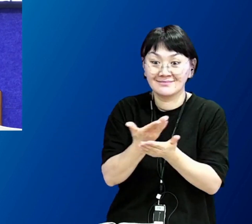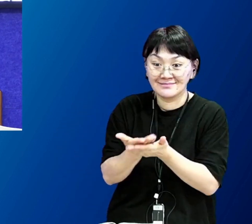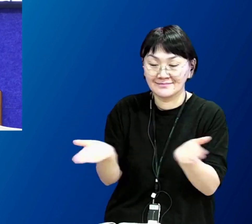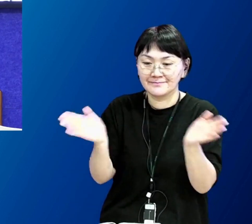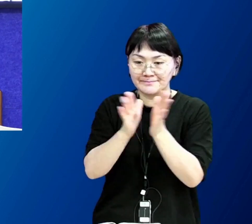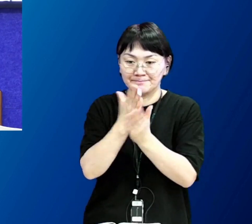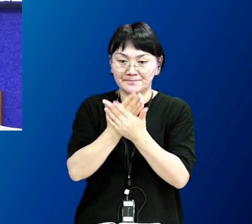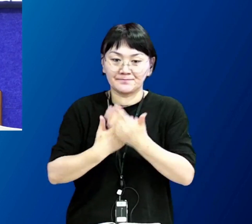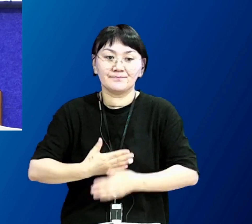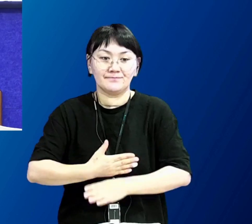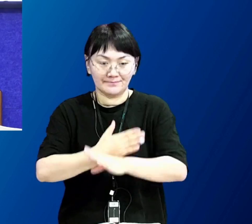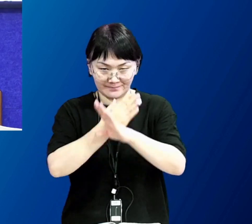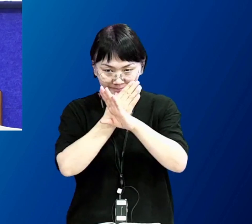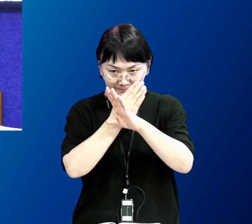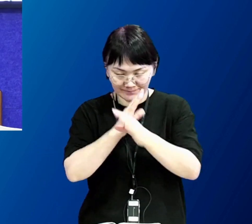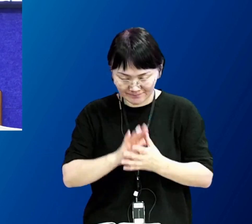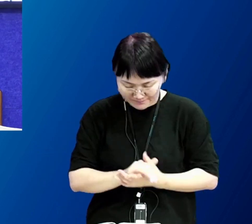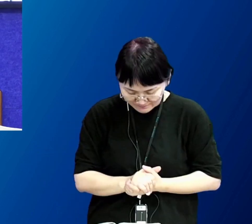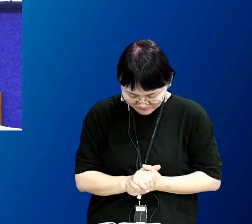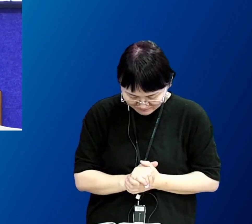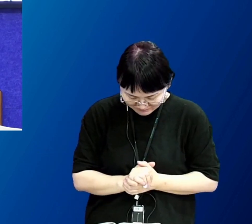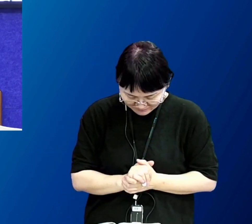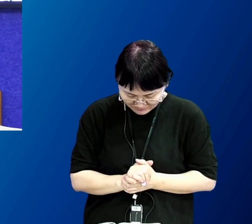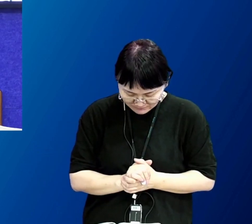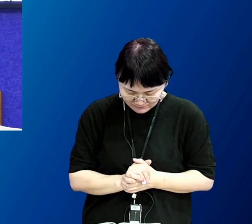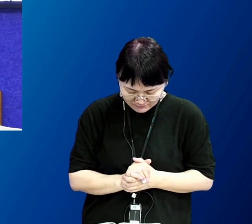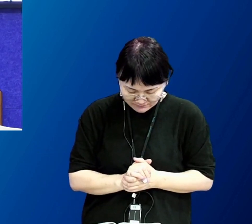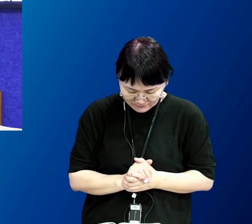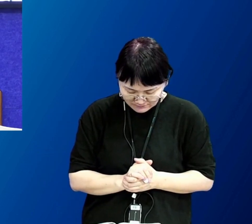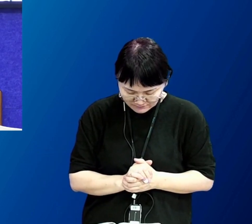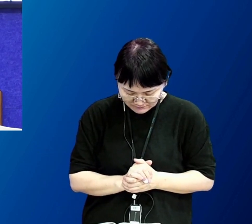Хамтдаа залбираад дуусгая.